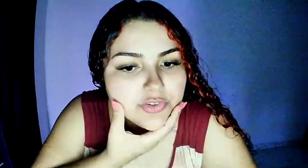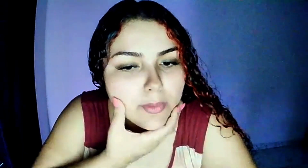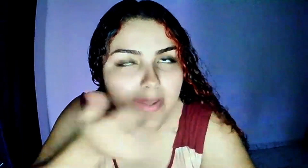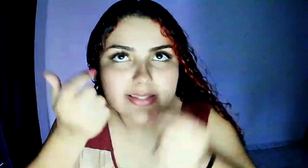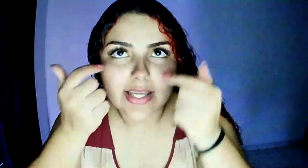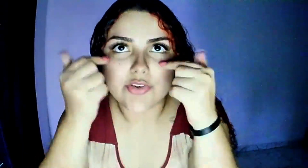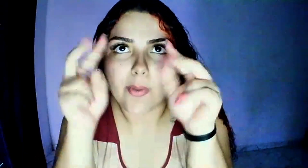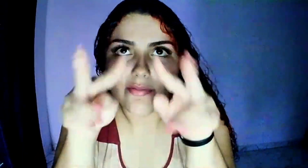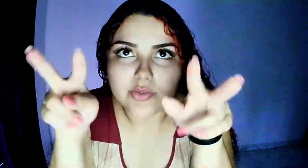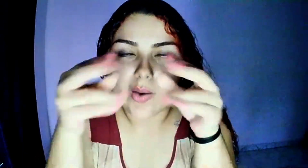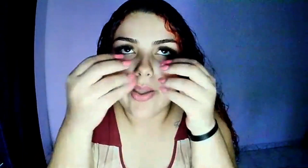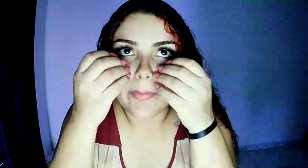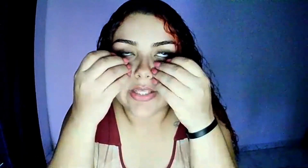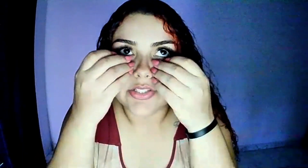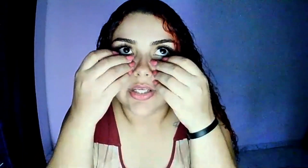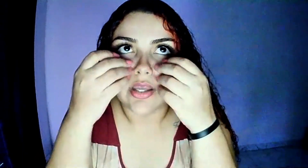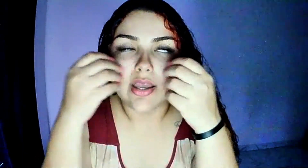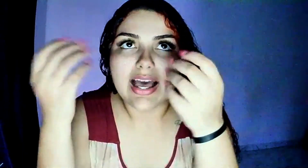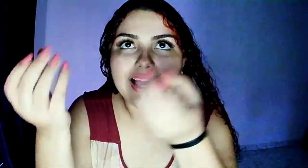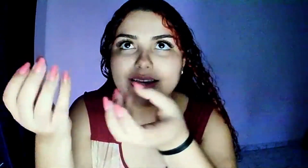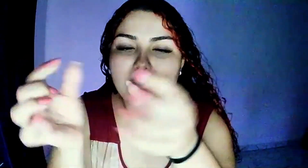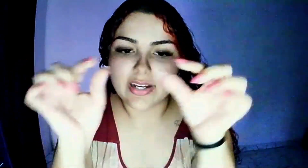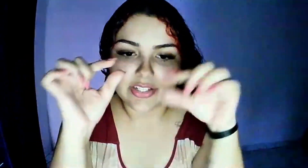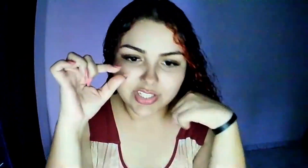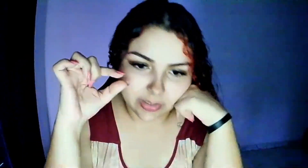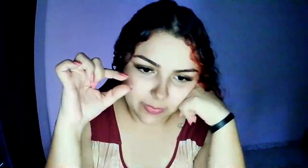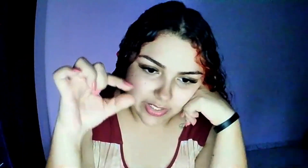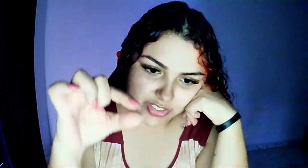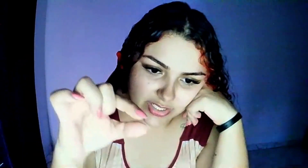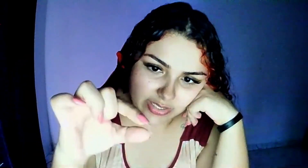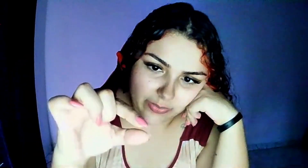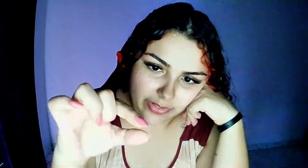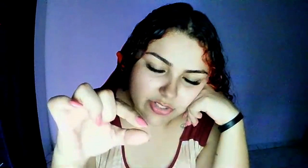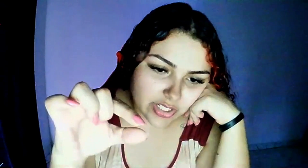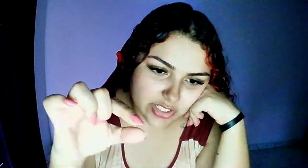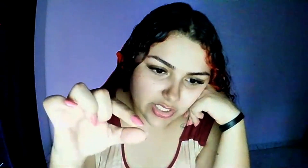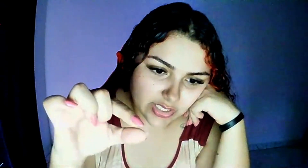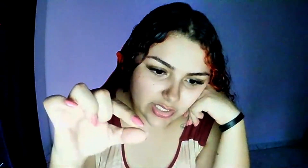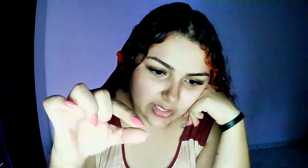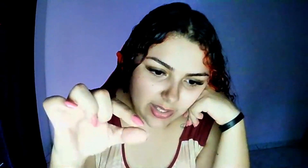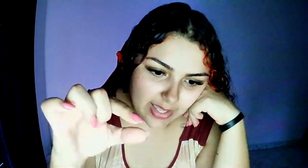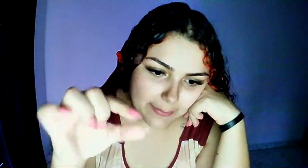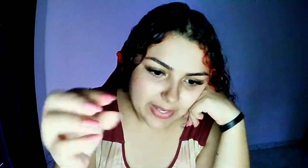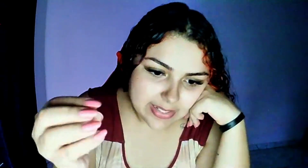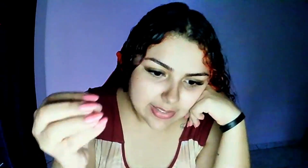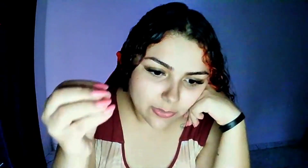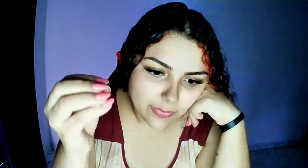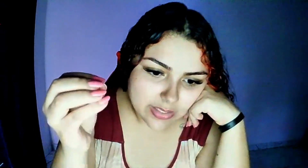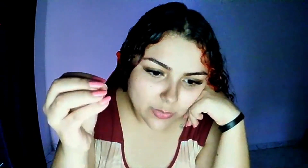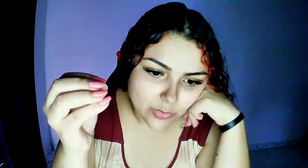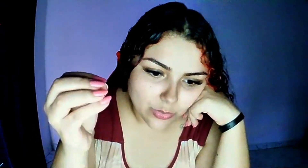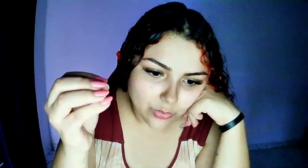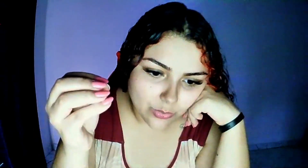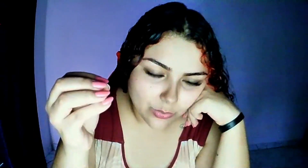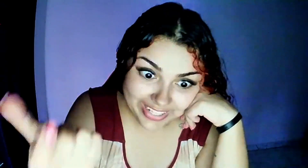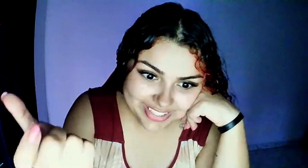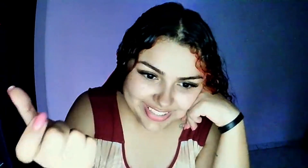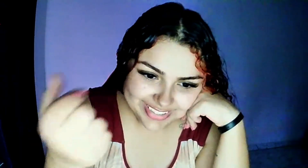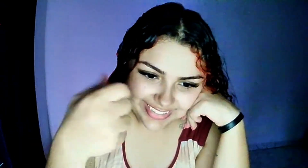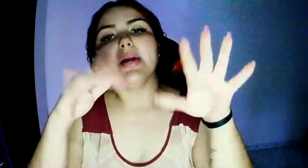for pensar de forma visual, realmente, uma canjica, né? Um grão de canjica é parecido mesmo com um dente. Mas